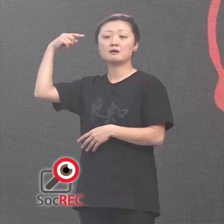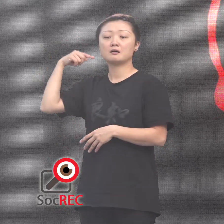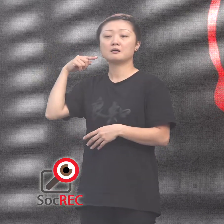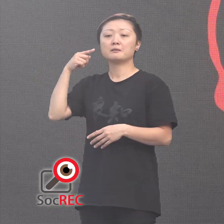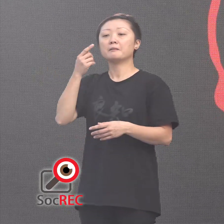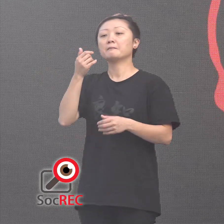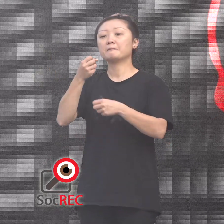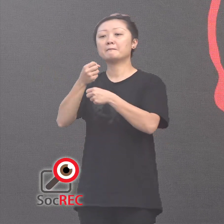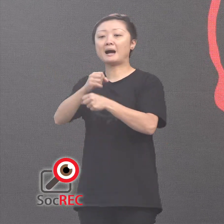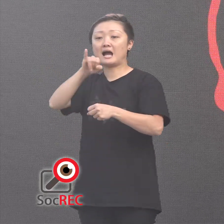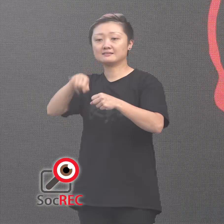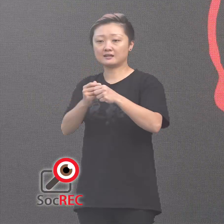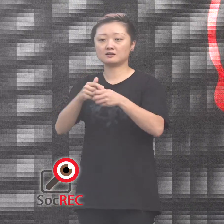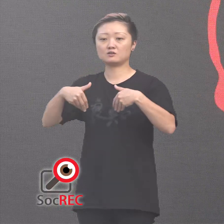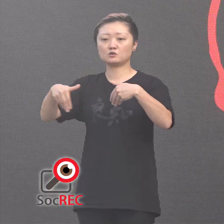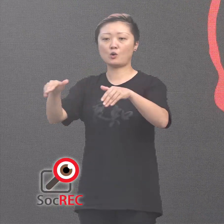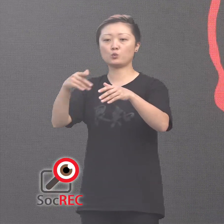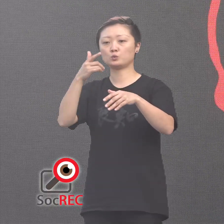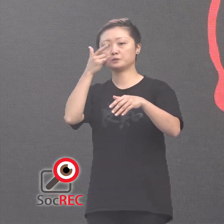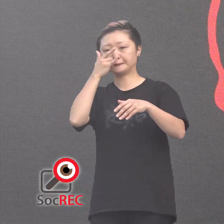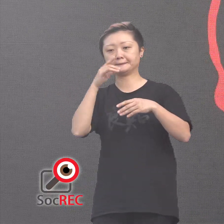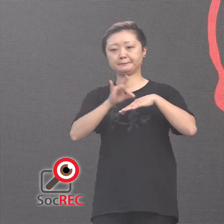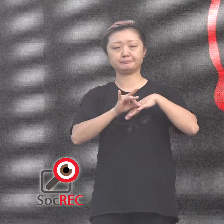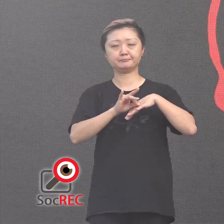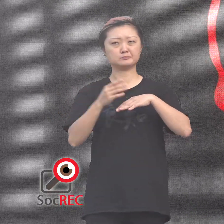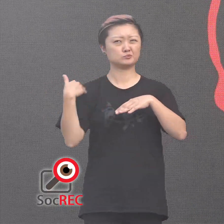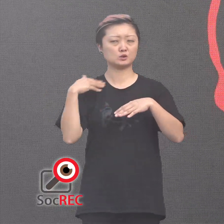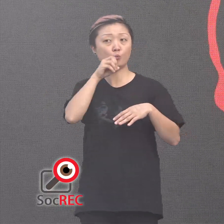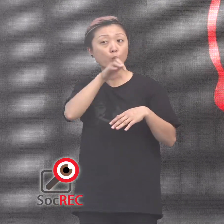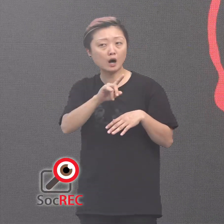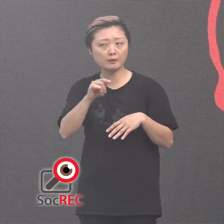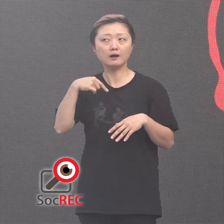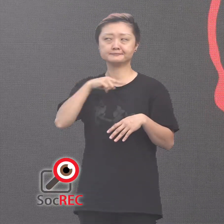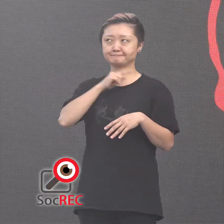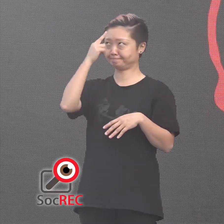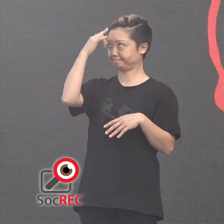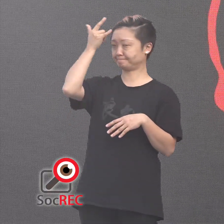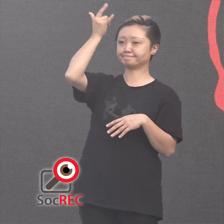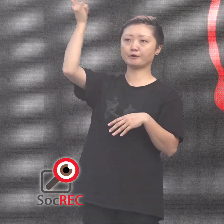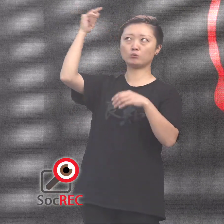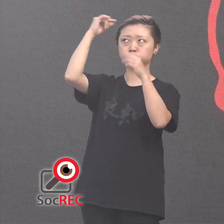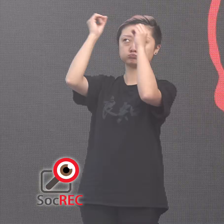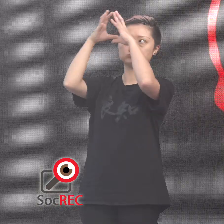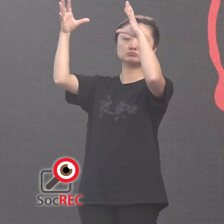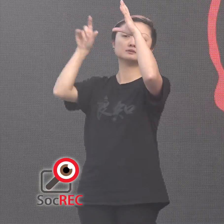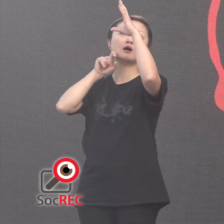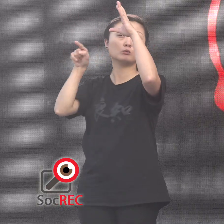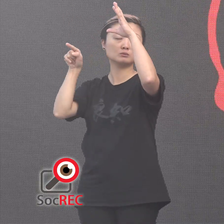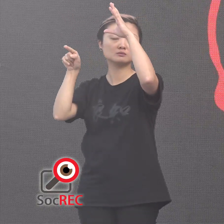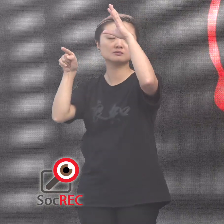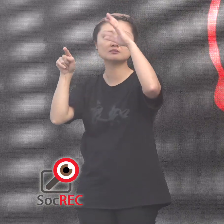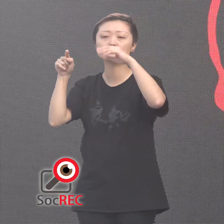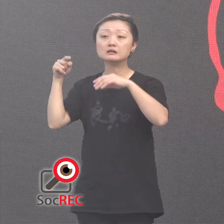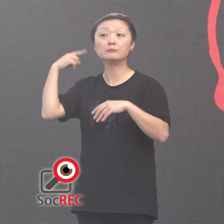金牧师曾经说过，我有一个梦想，我的梦想就是有一天人们